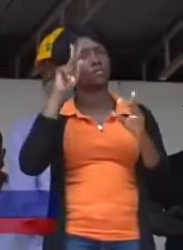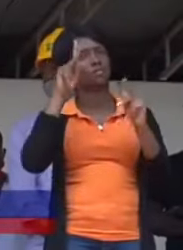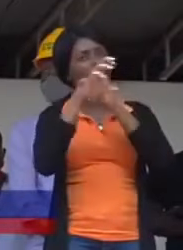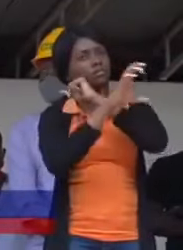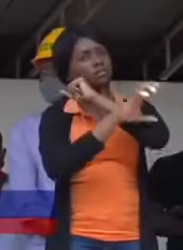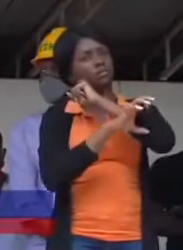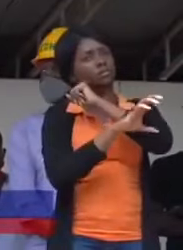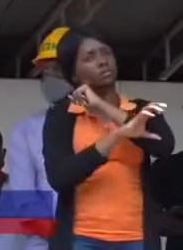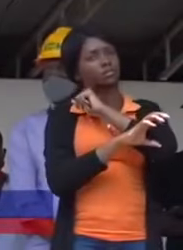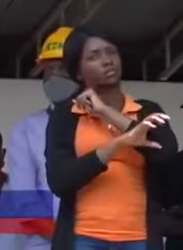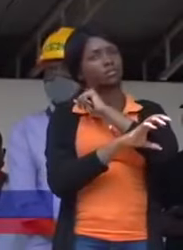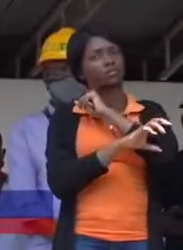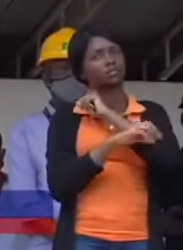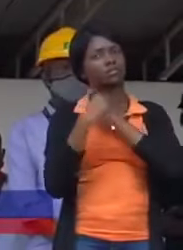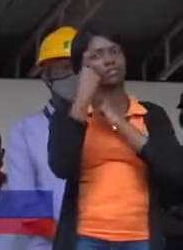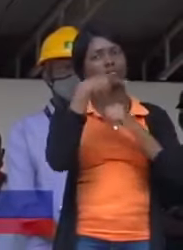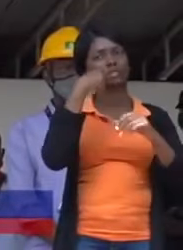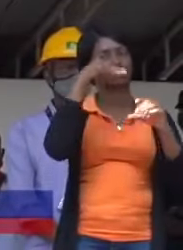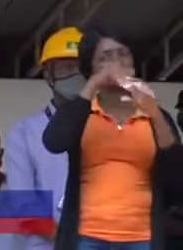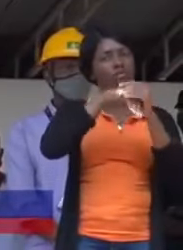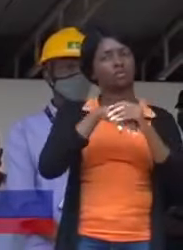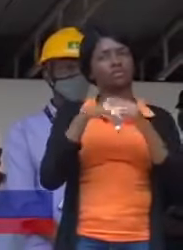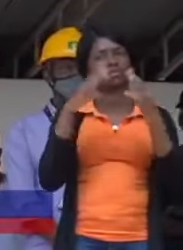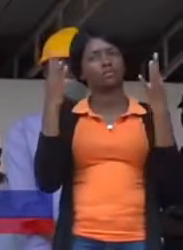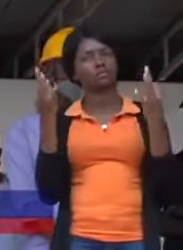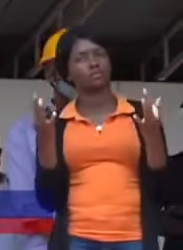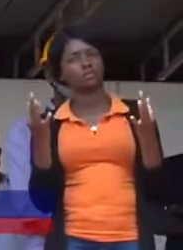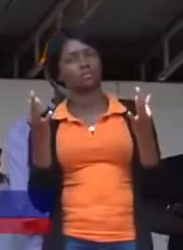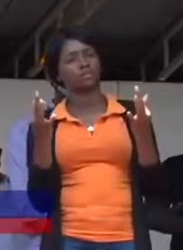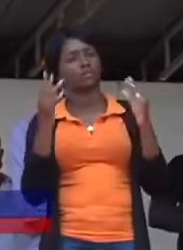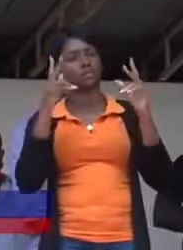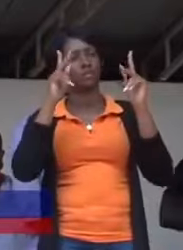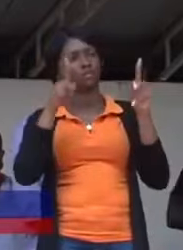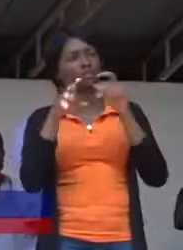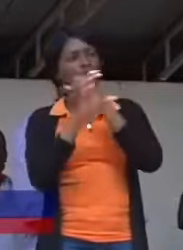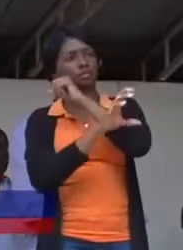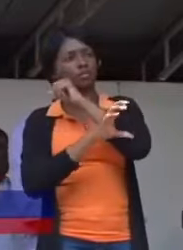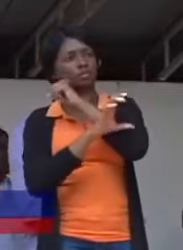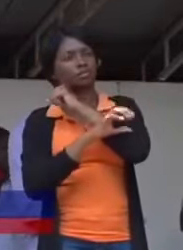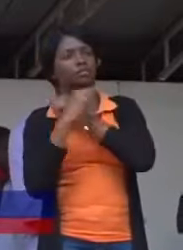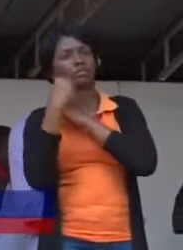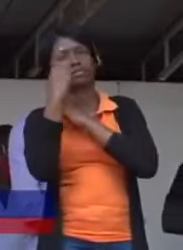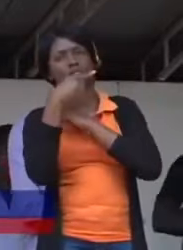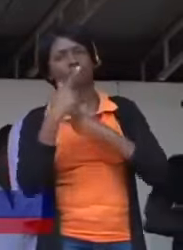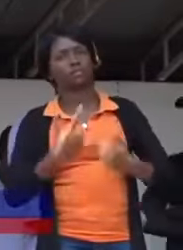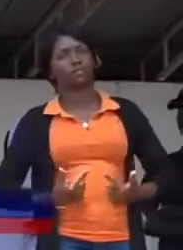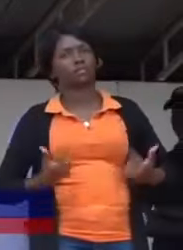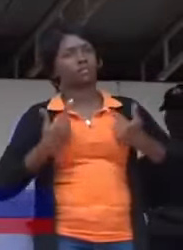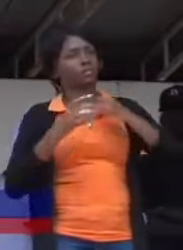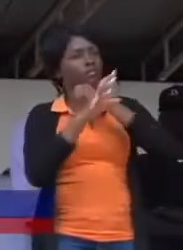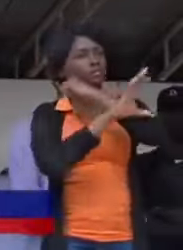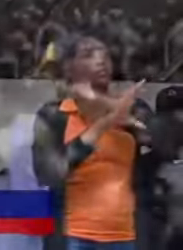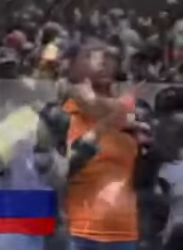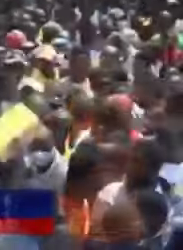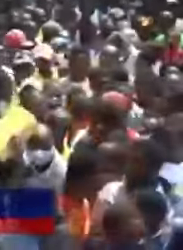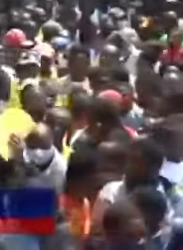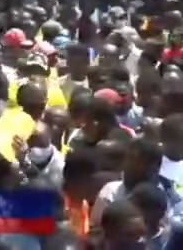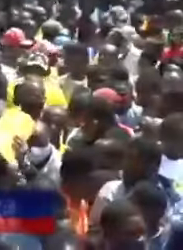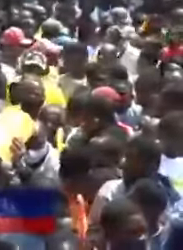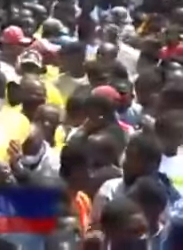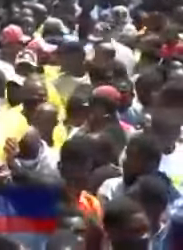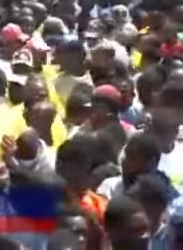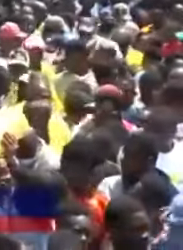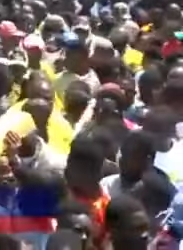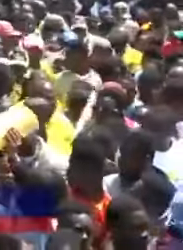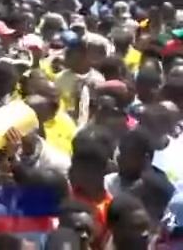cap qui est dans la diaspora, moun au cap qui est au cap, moun dans le nord en